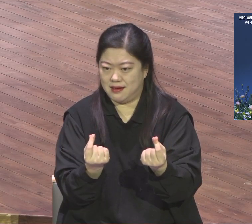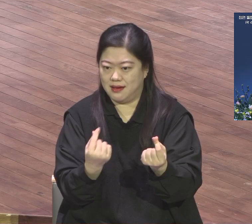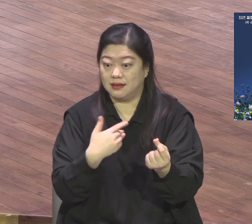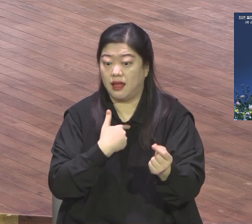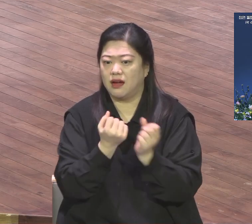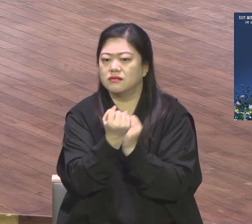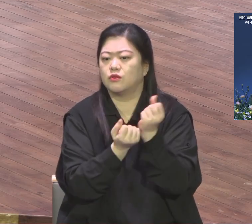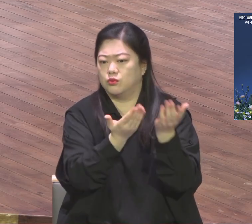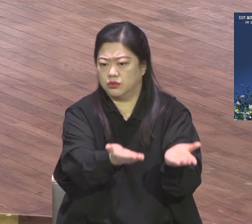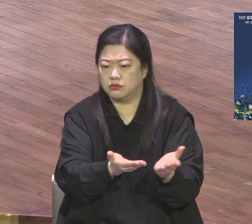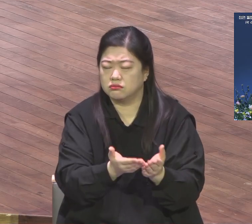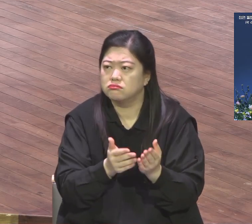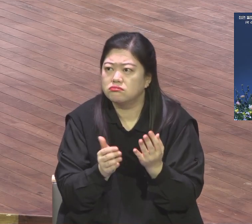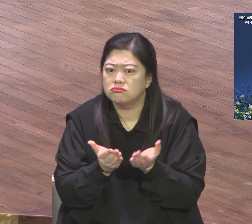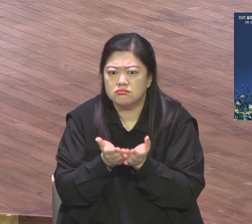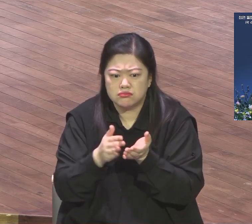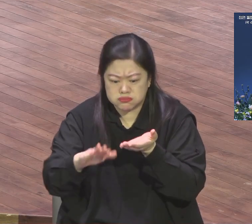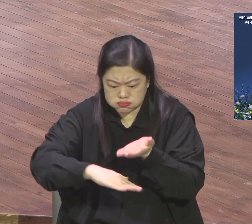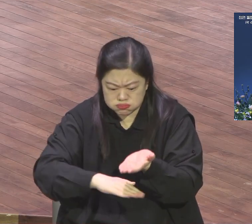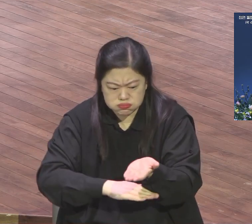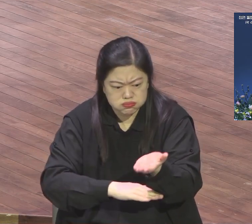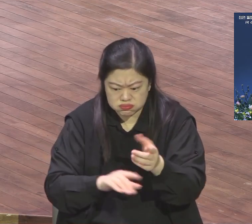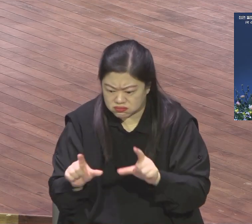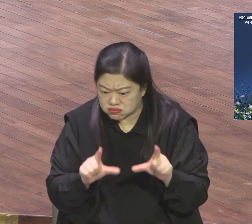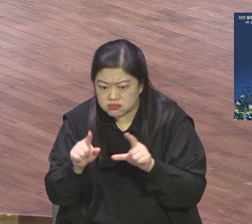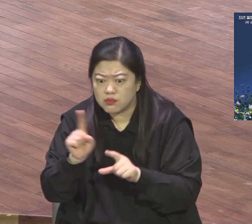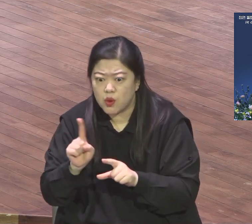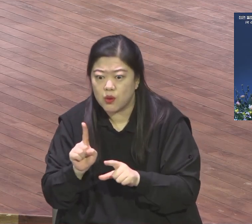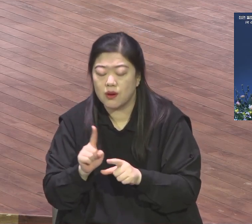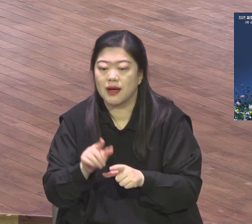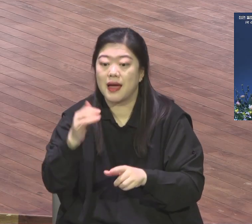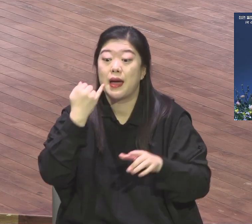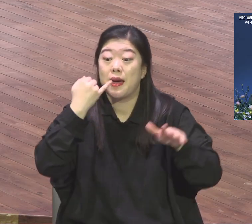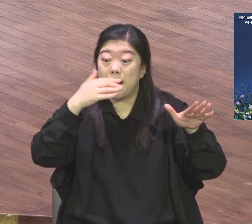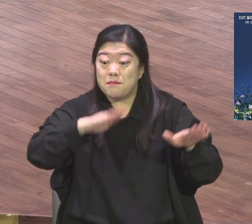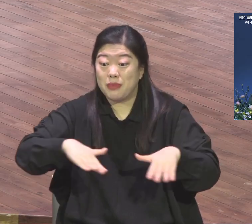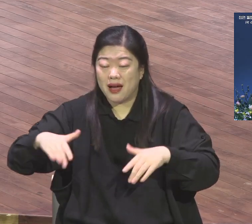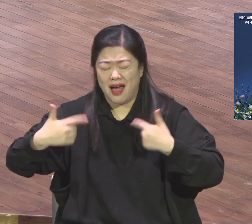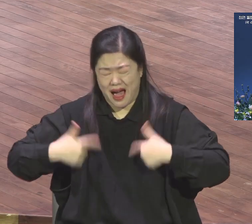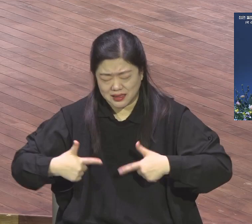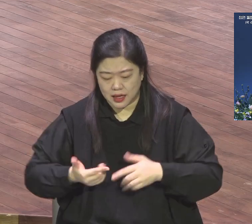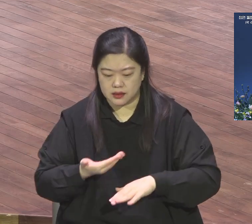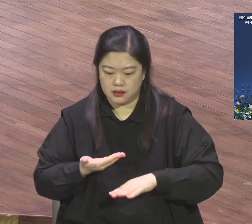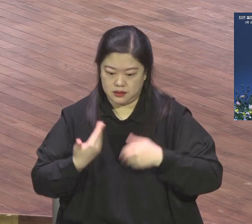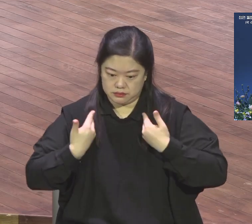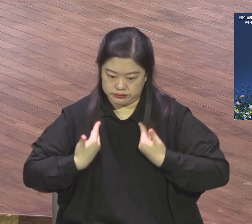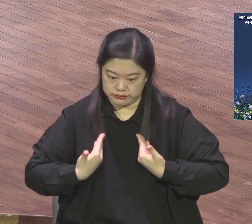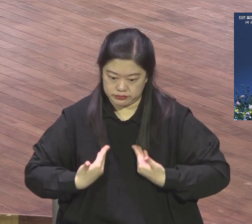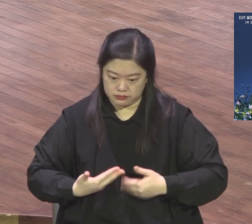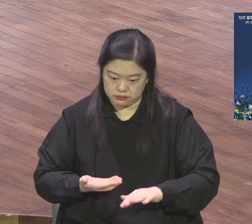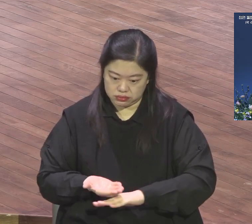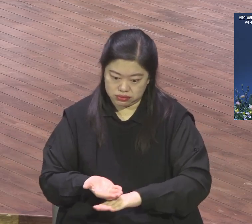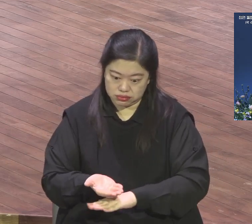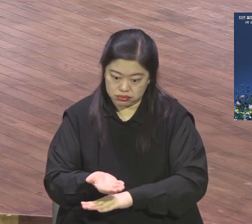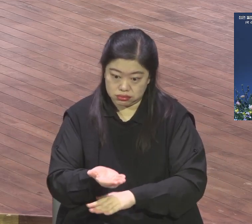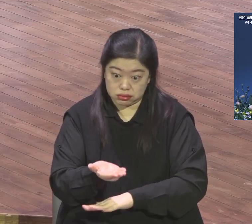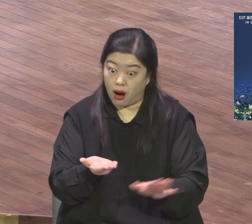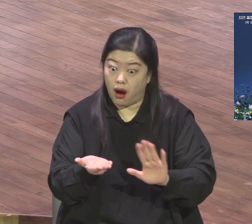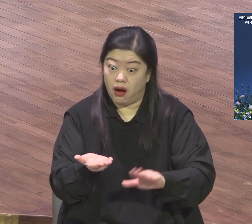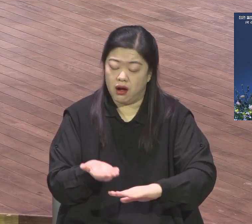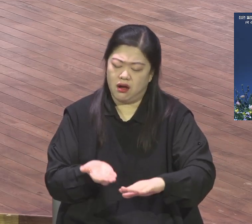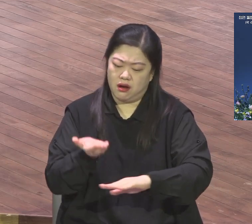모르는 것이 바다잖아요. 바다는 참으로 변화무쌍합니다. 잔잔한 바다를 항해할 때도